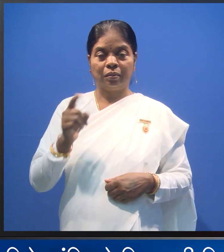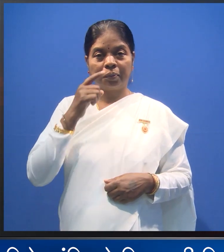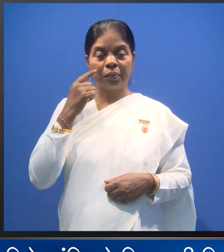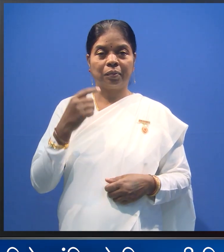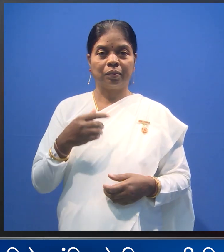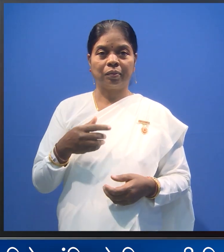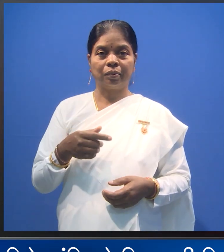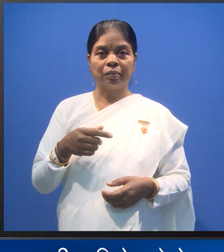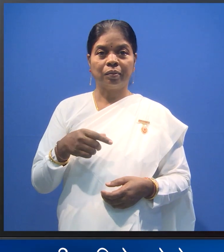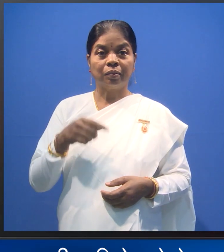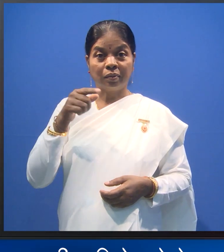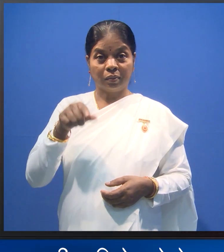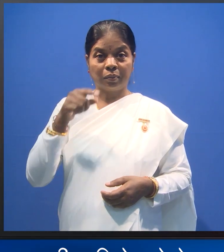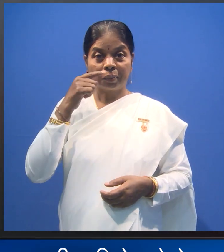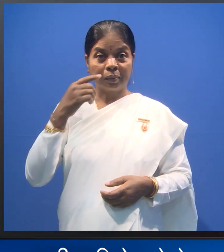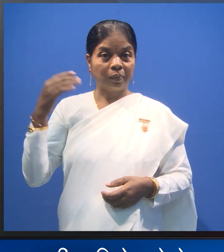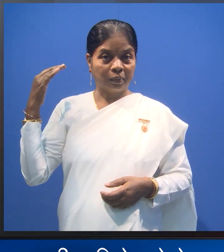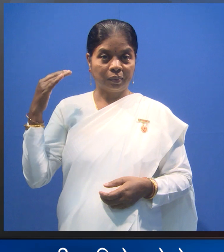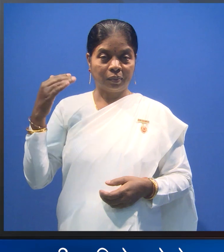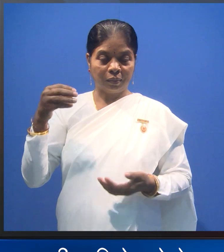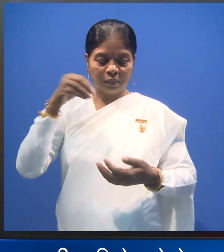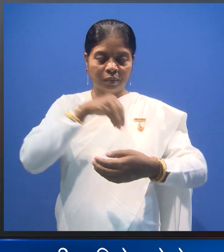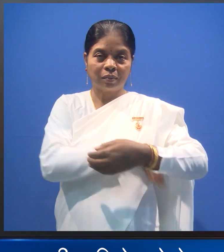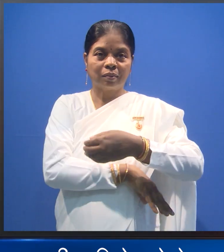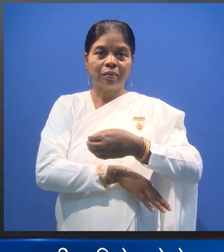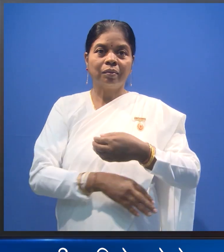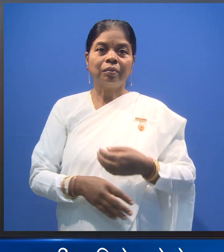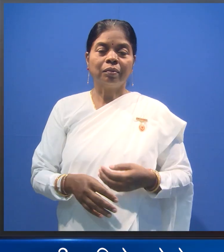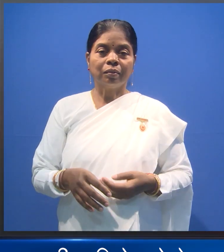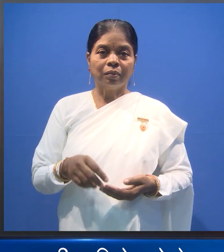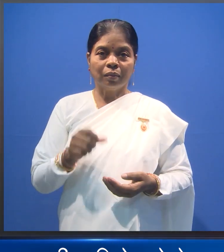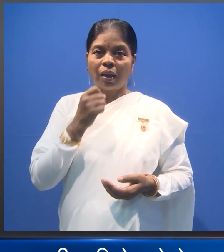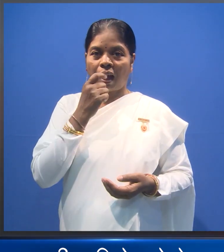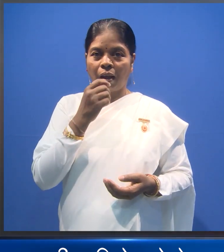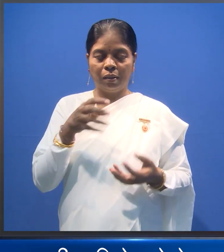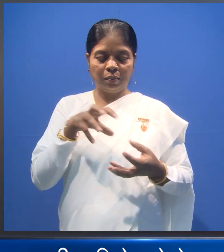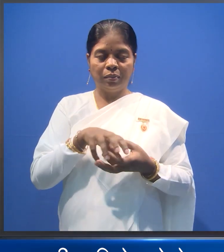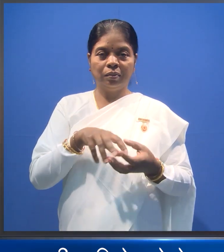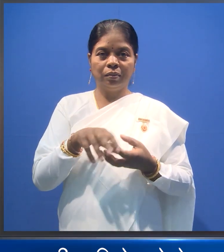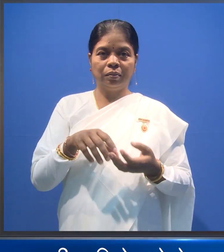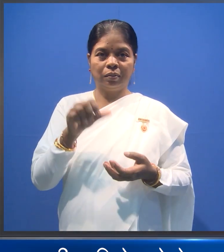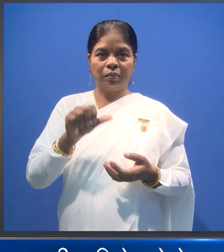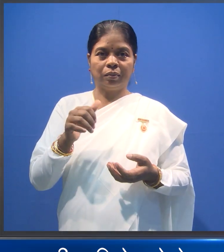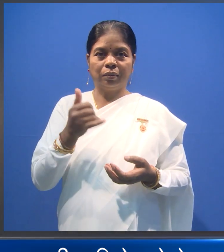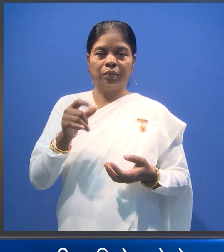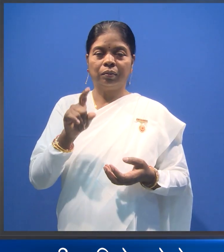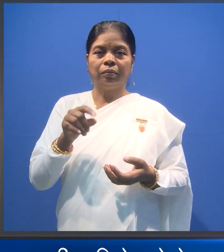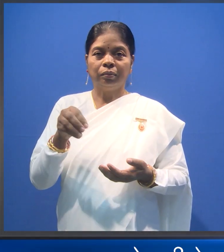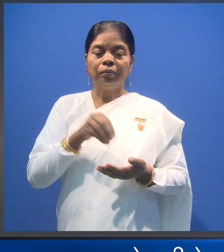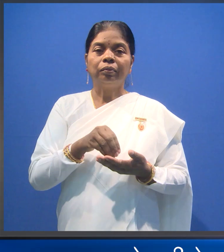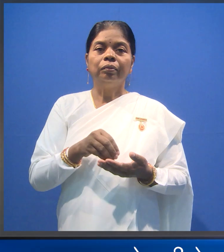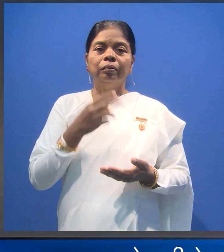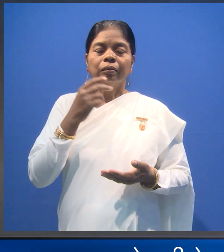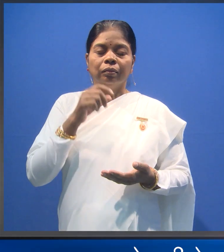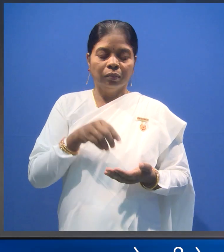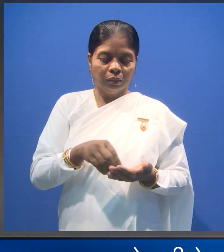गृहस्थाने तिच्या पतीला भिक्षेमध्ये हे दगड मिसळलेले तांदूळ दिले होते. तेच